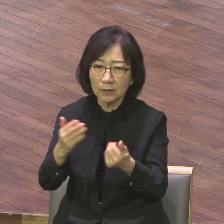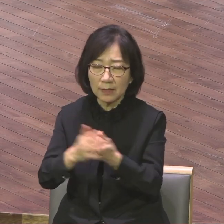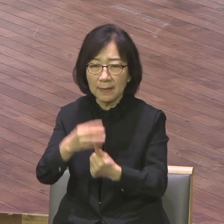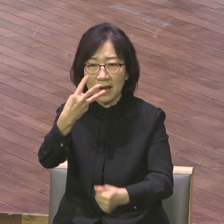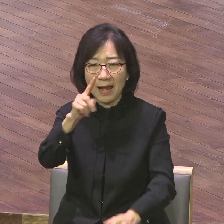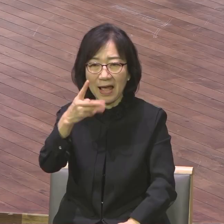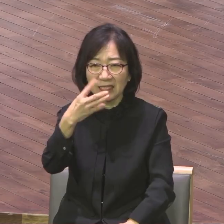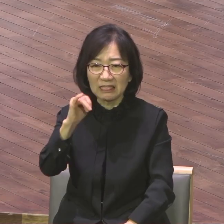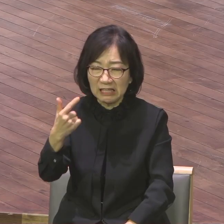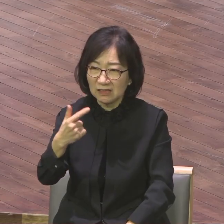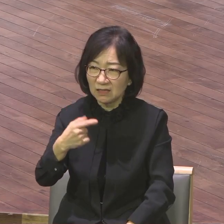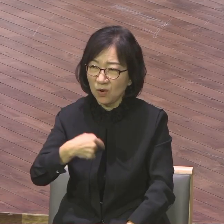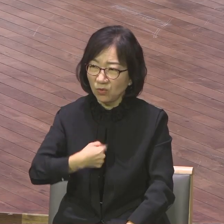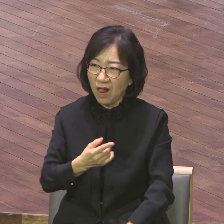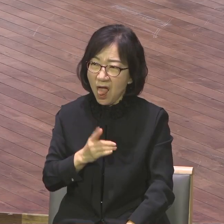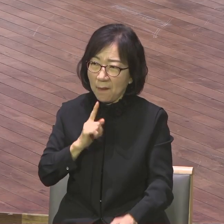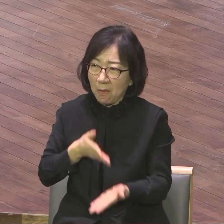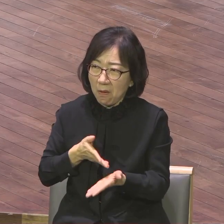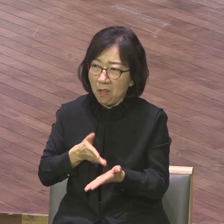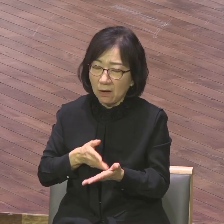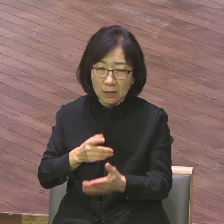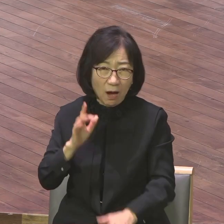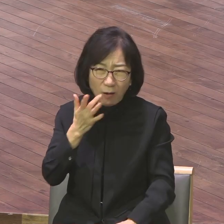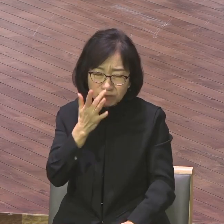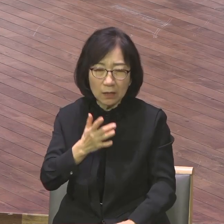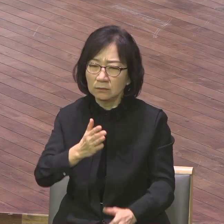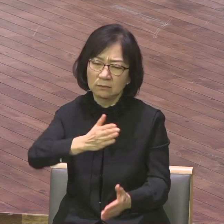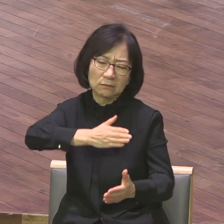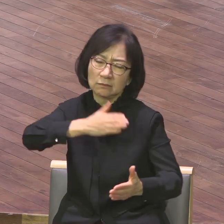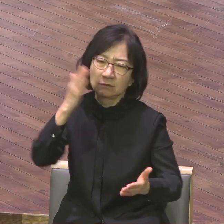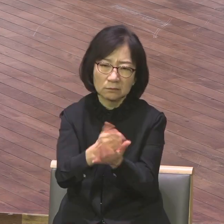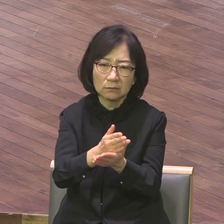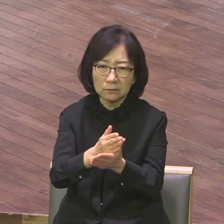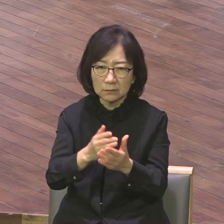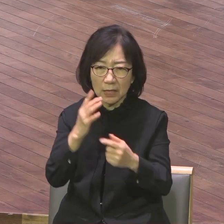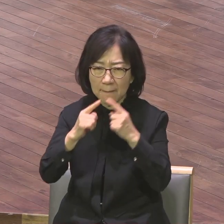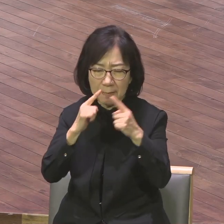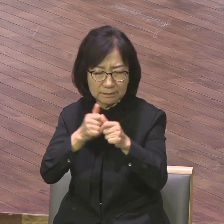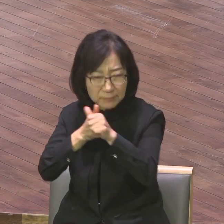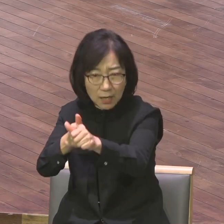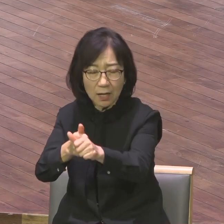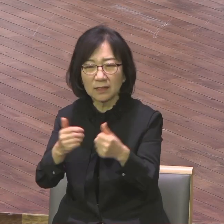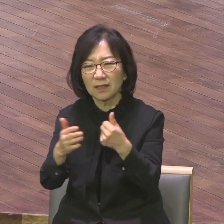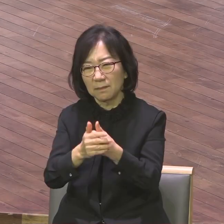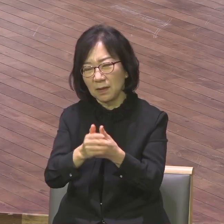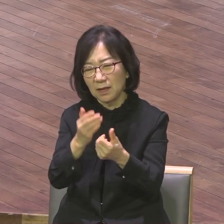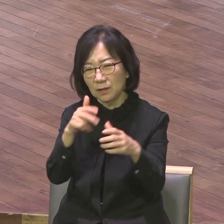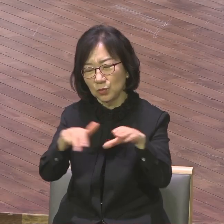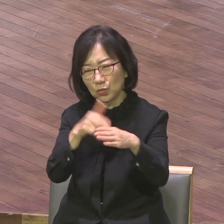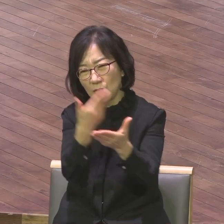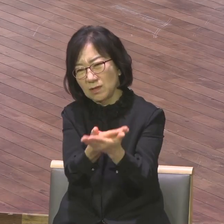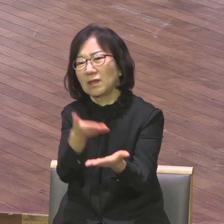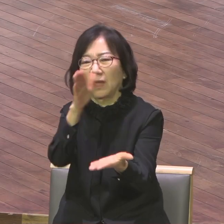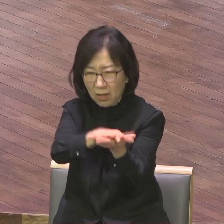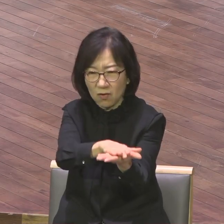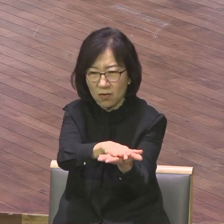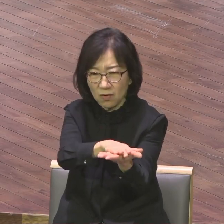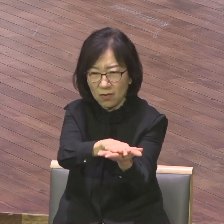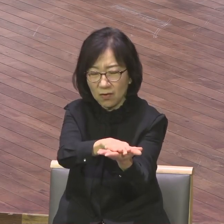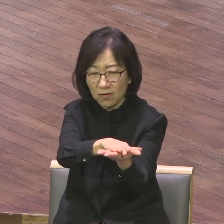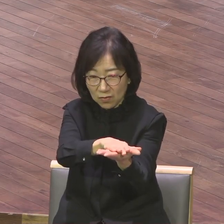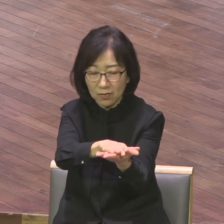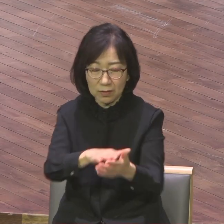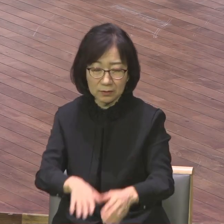중심. 종교개혁자들이 회복한 이 예배는요, 말씀 중심의 예배였어요. 성취될 하나님 말씀을 받는